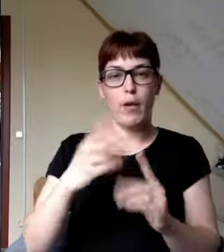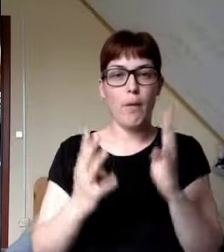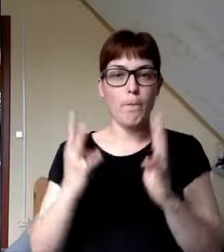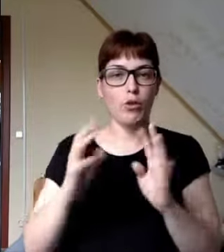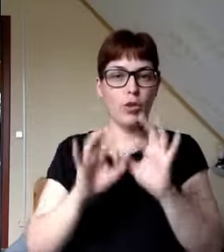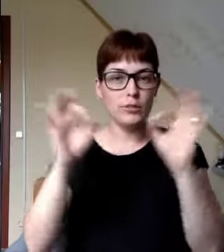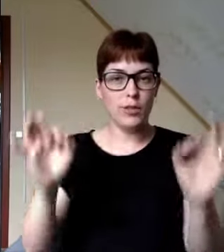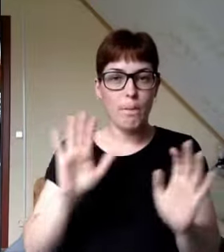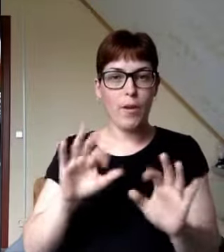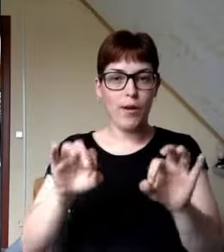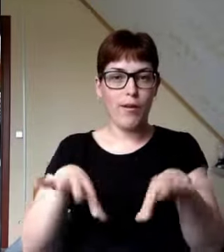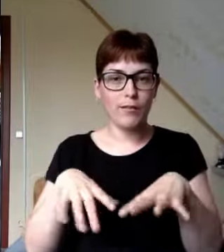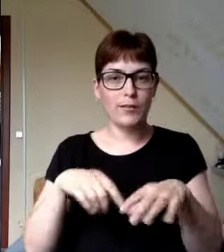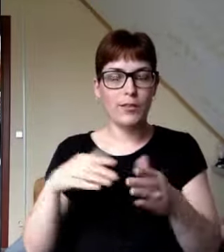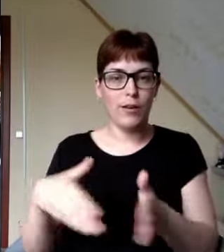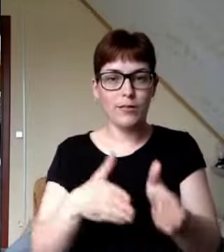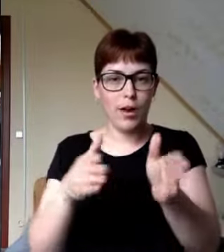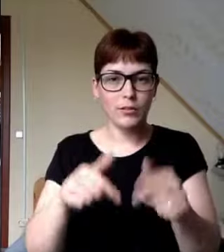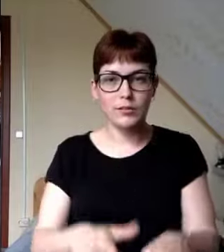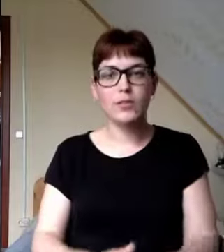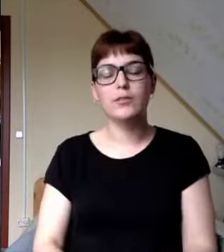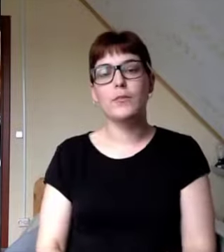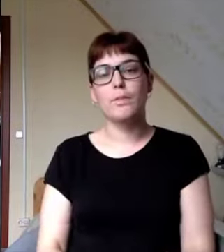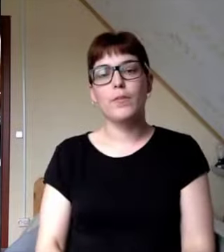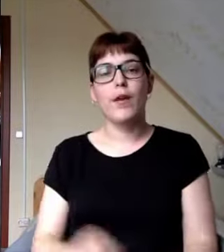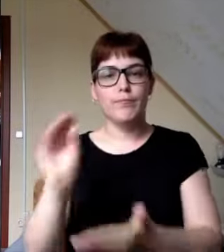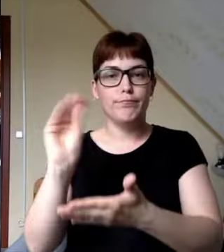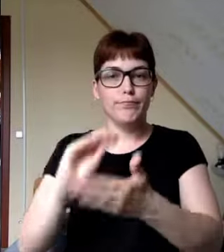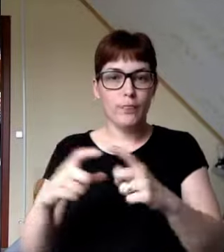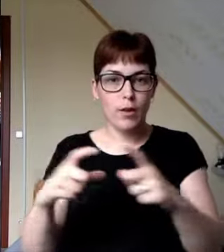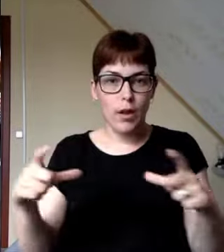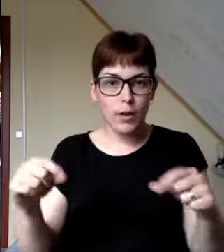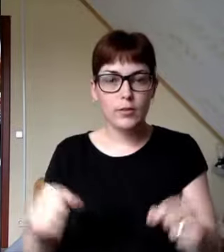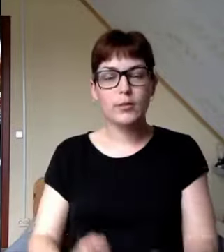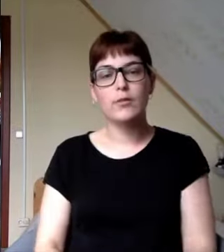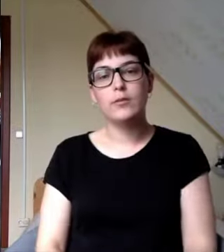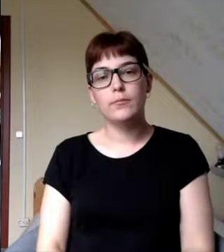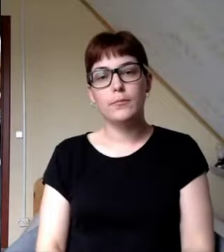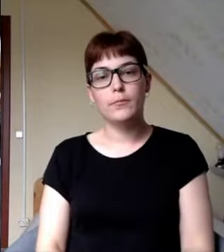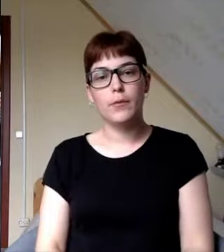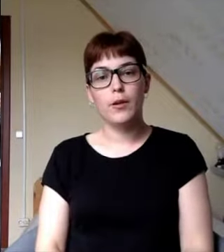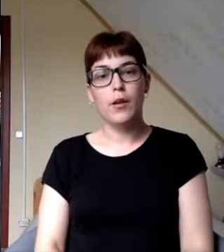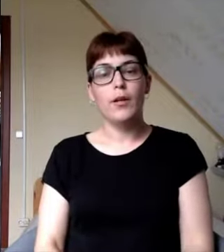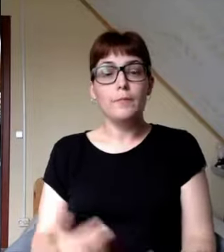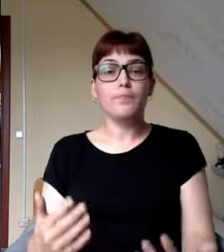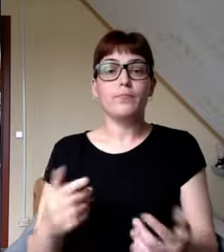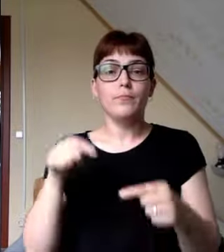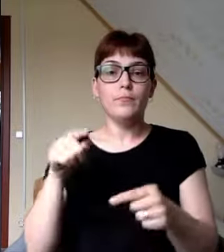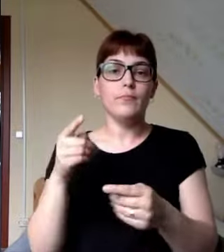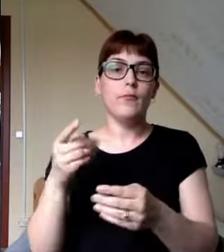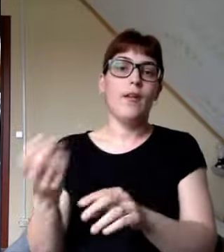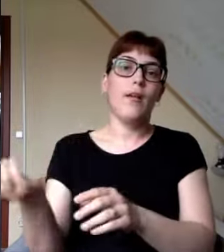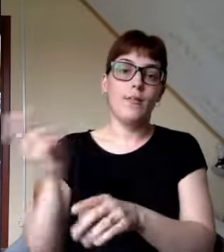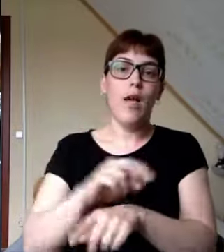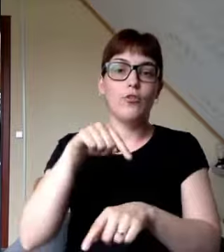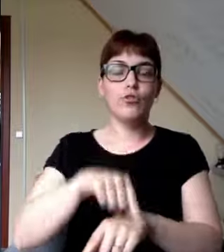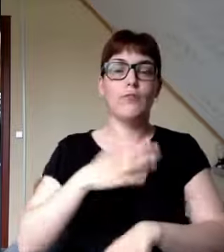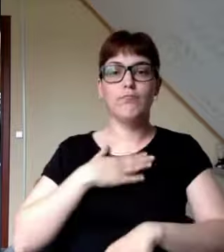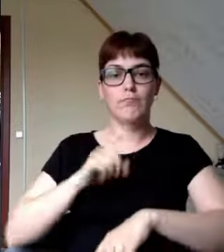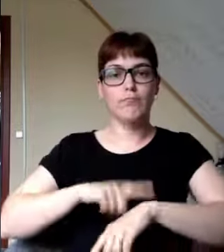sākumā pie katiņtrases, aizpildu kartiņus. Tātad nāk sev